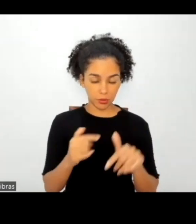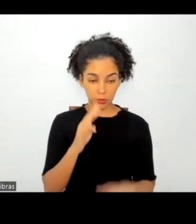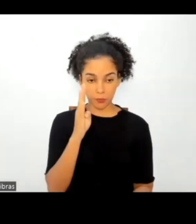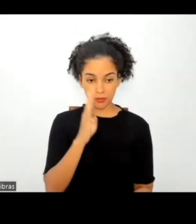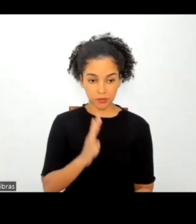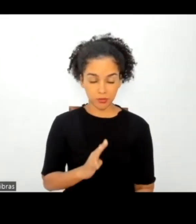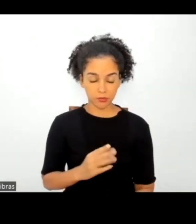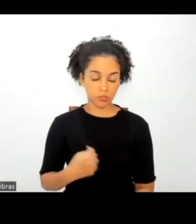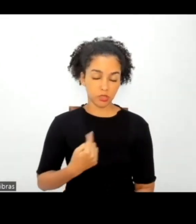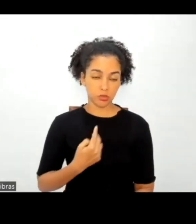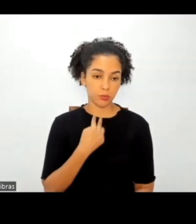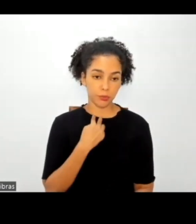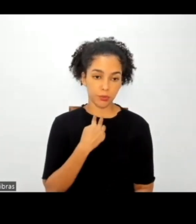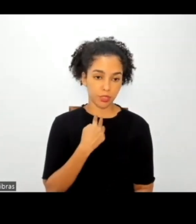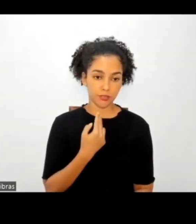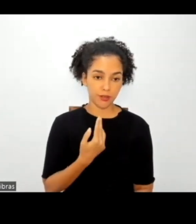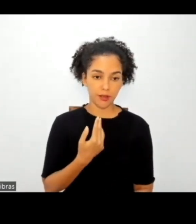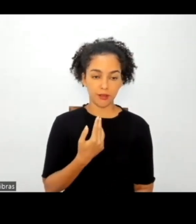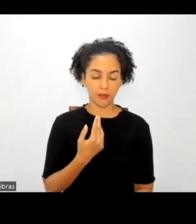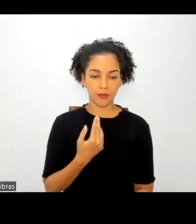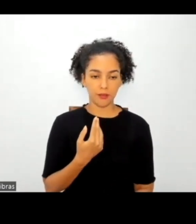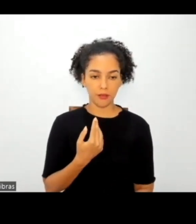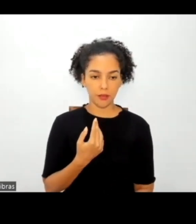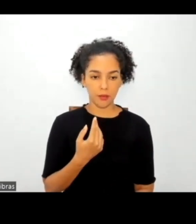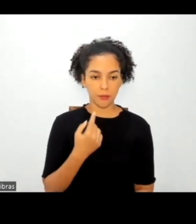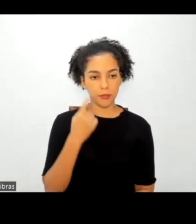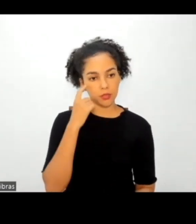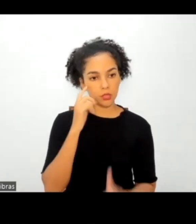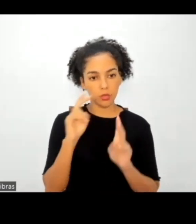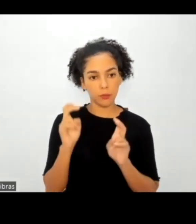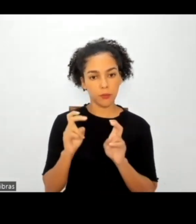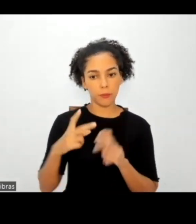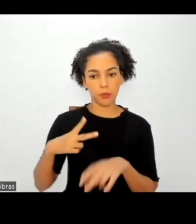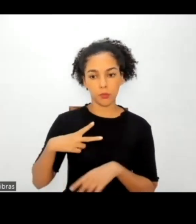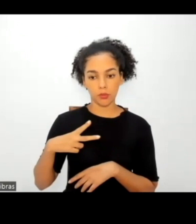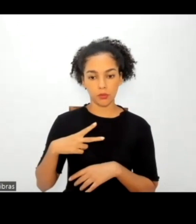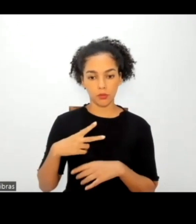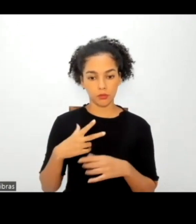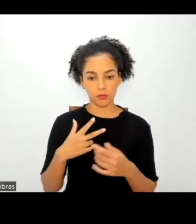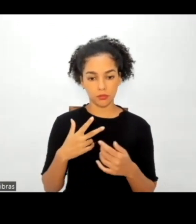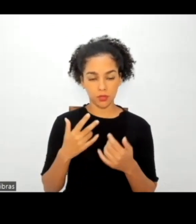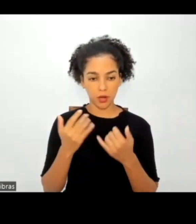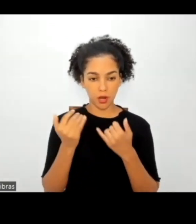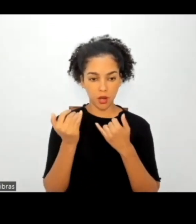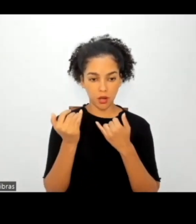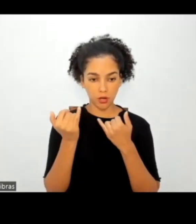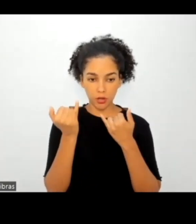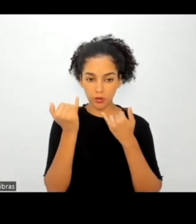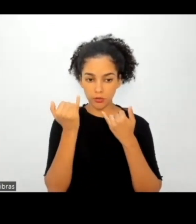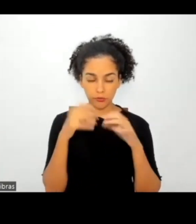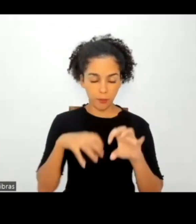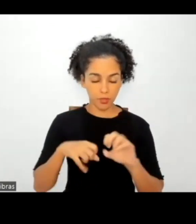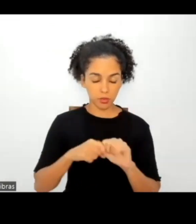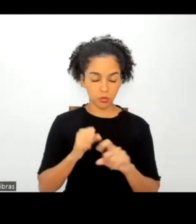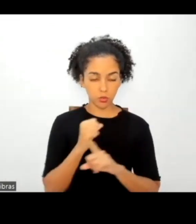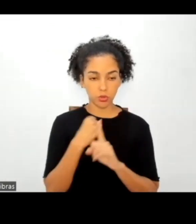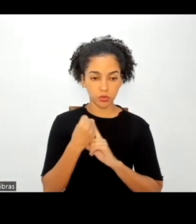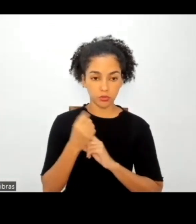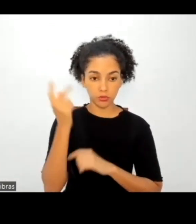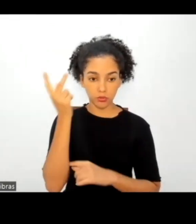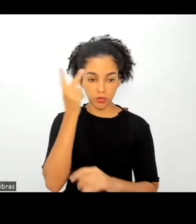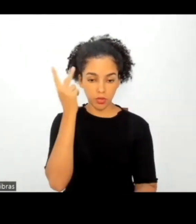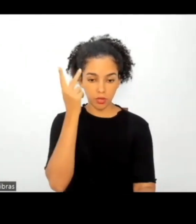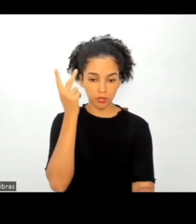pode descolar, né, das particularidades dessa formação sociohistórica, né, e aí, enfim,